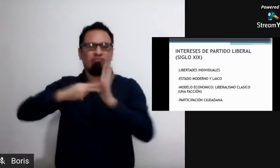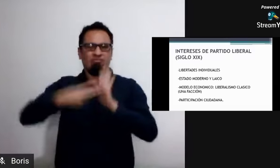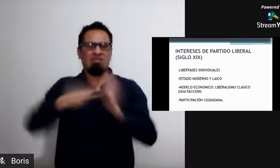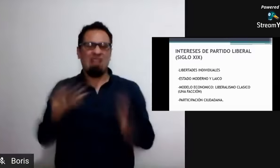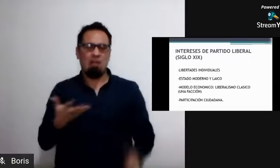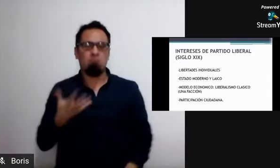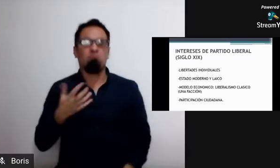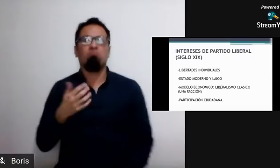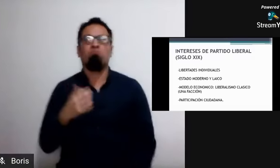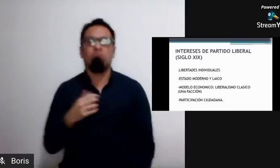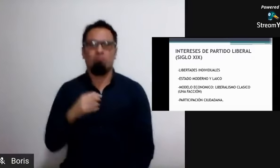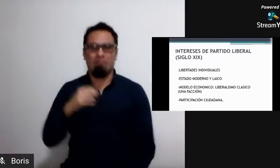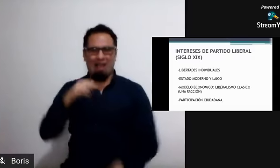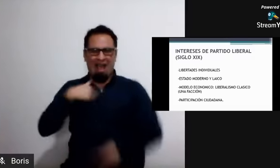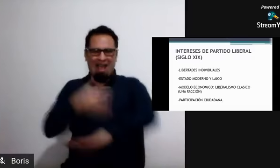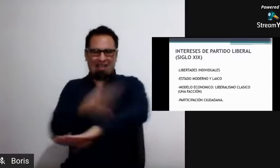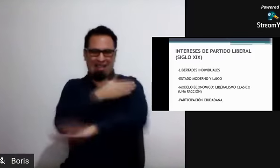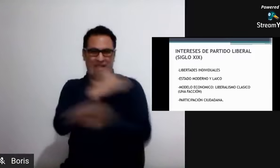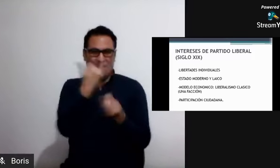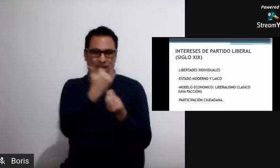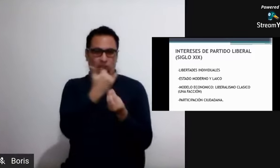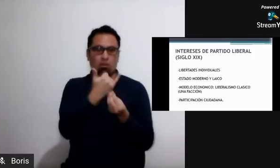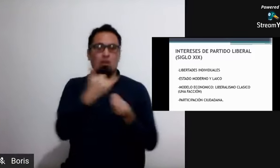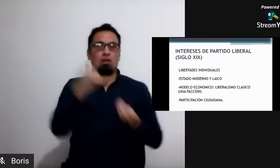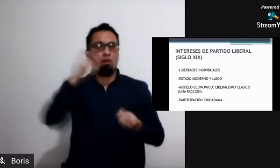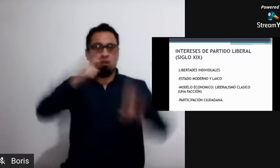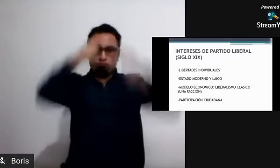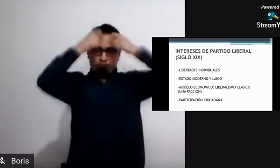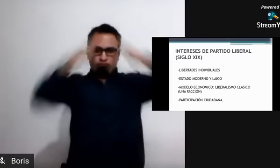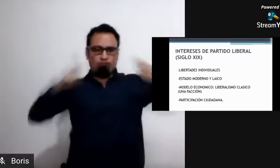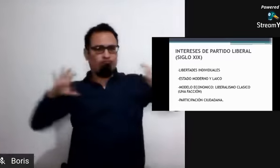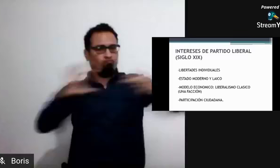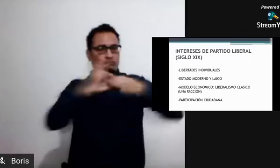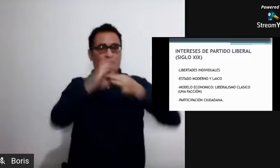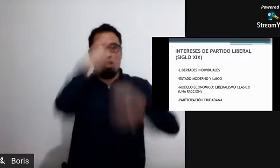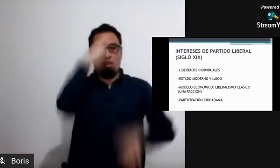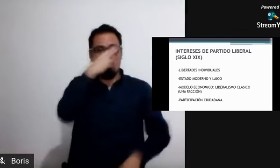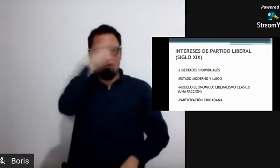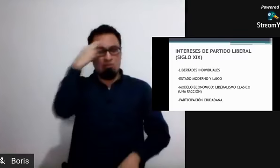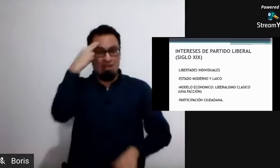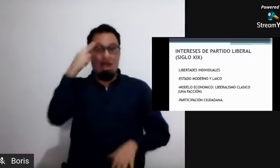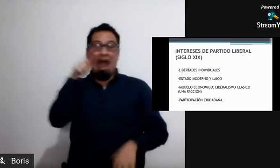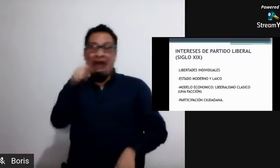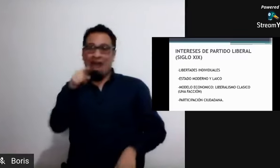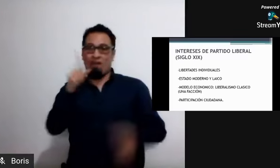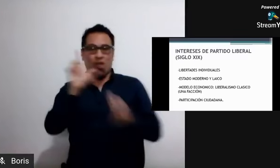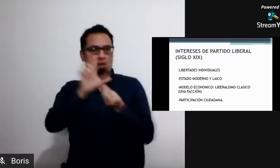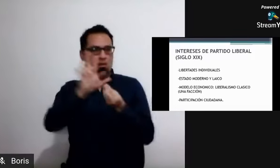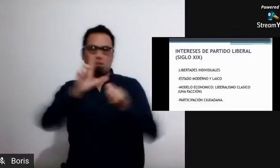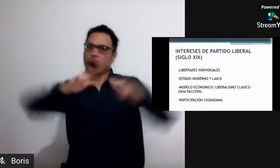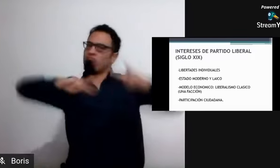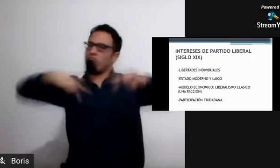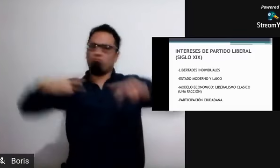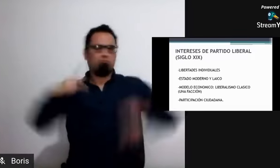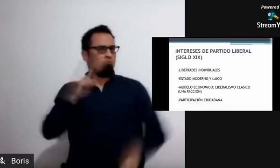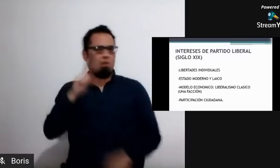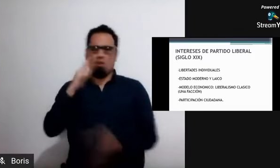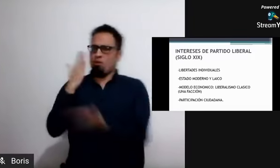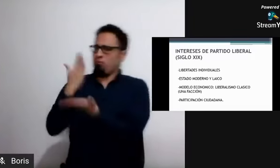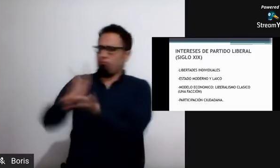monarquía. No obstante, para el Partido Liberal, un interés principal era que el Estado fuera moderno, pero que además de eso fuera